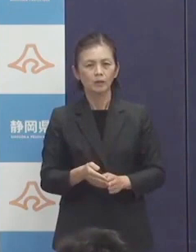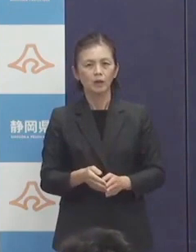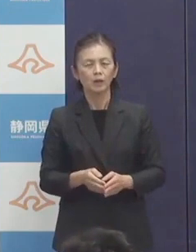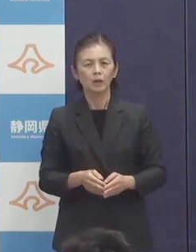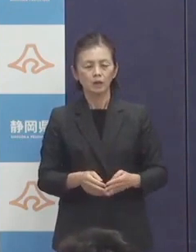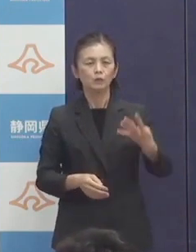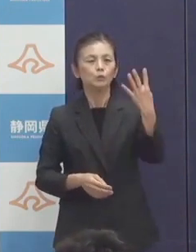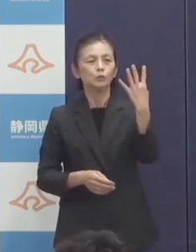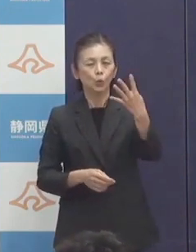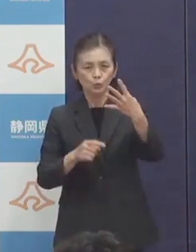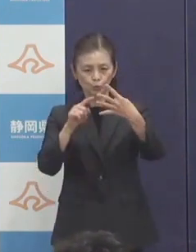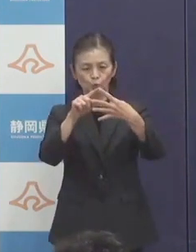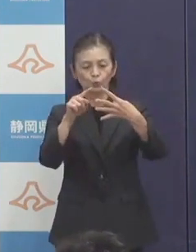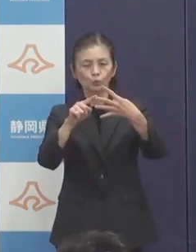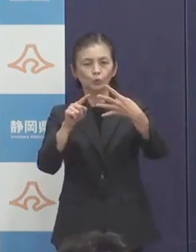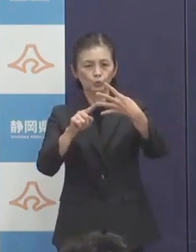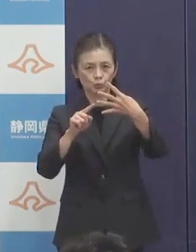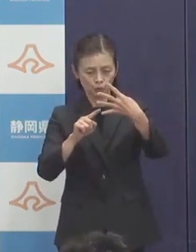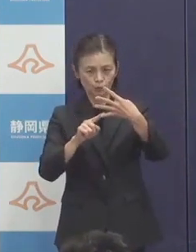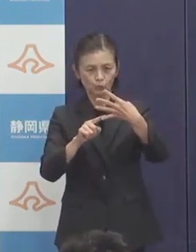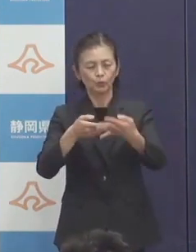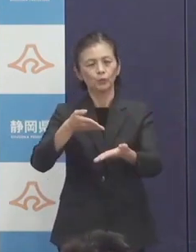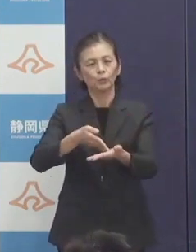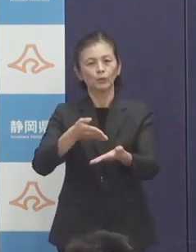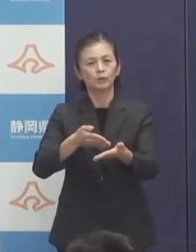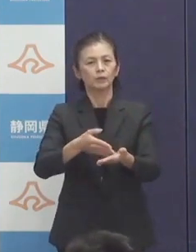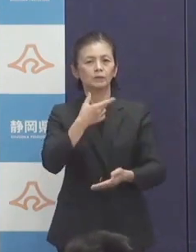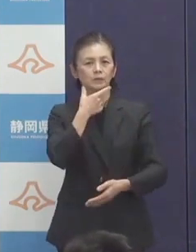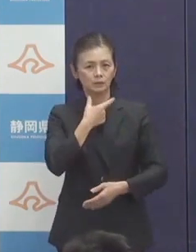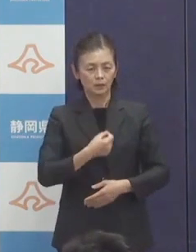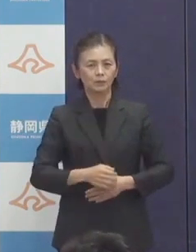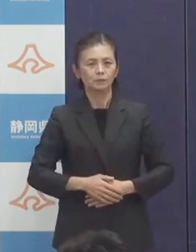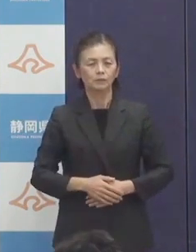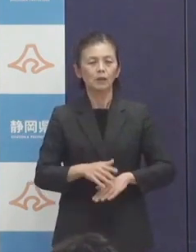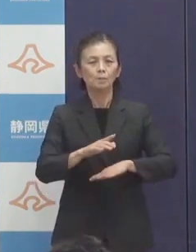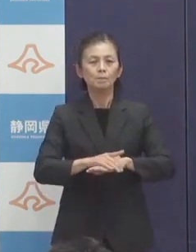4点に分けて申し上げたく存じます。まず、